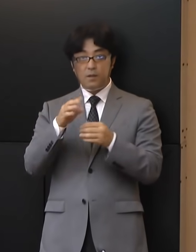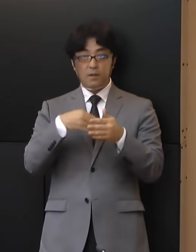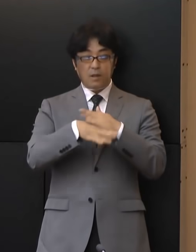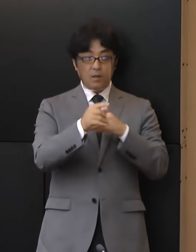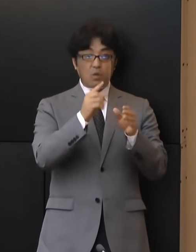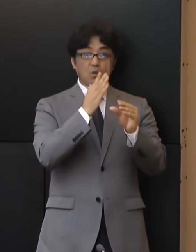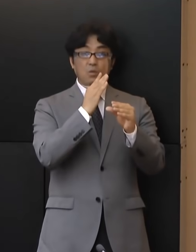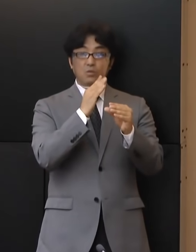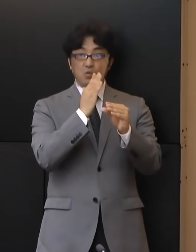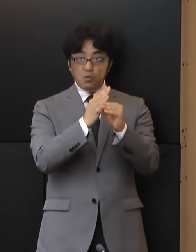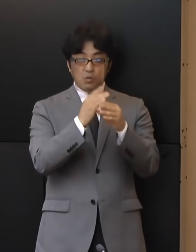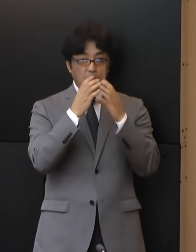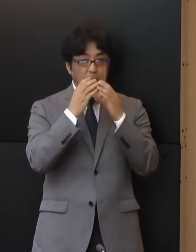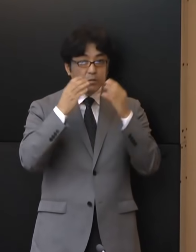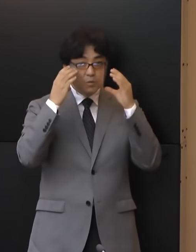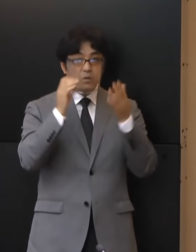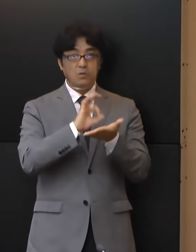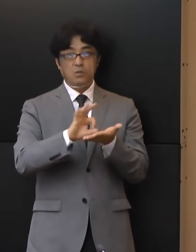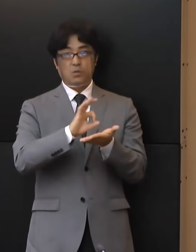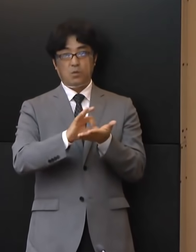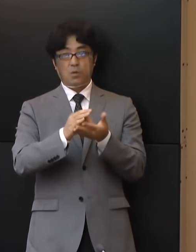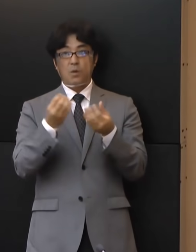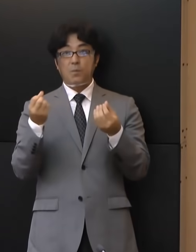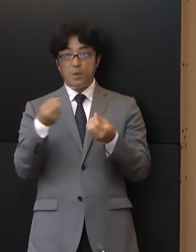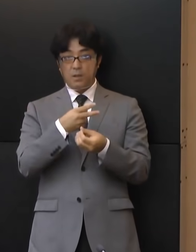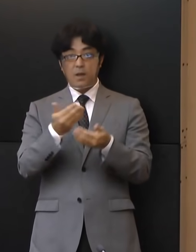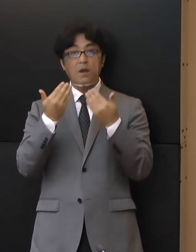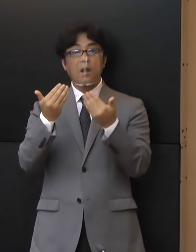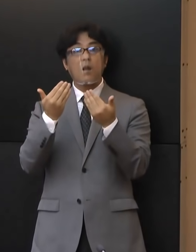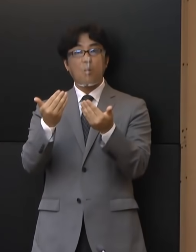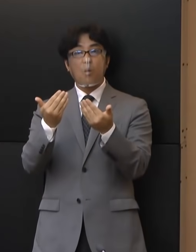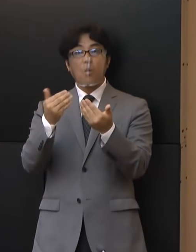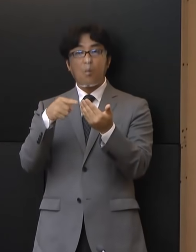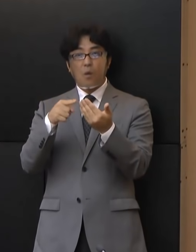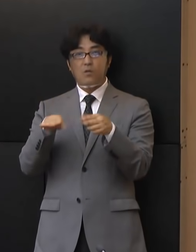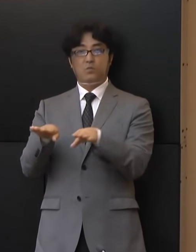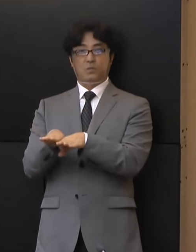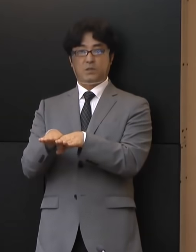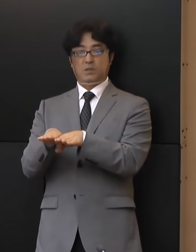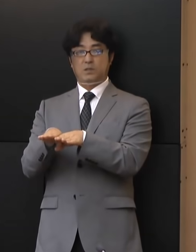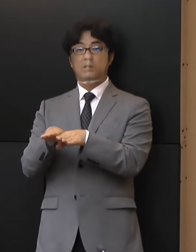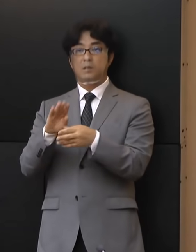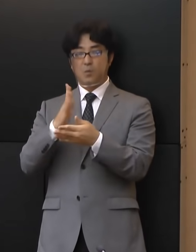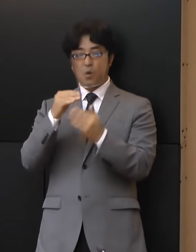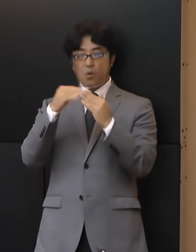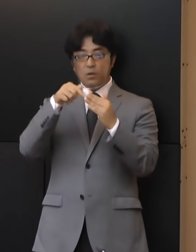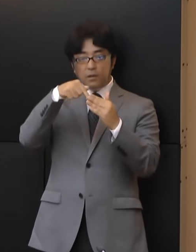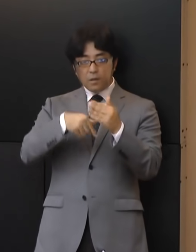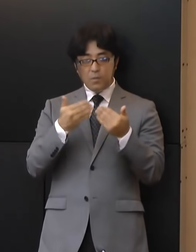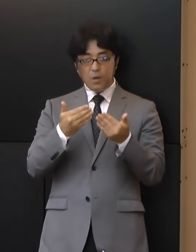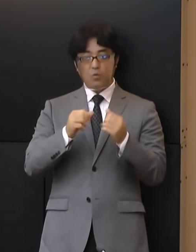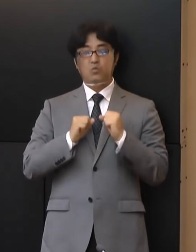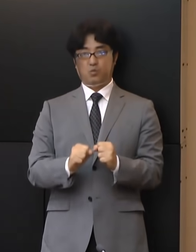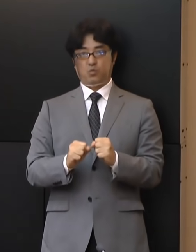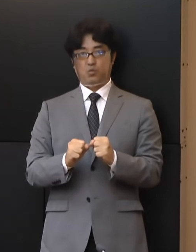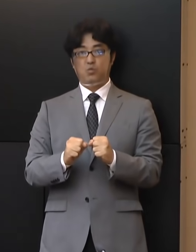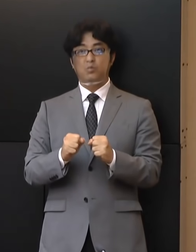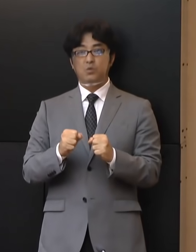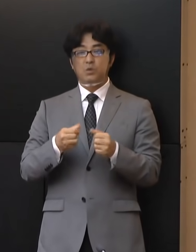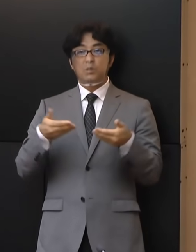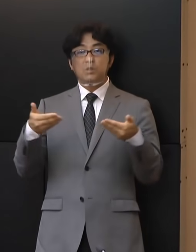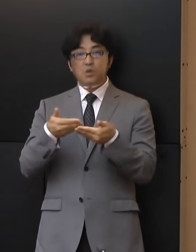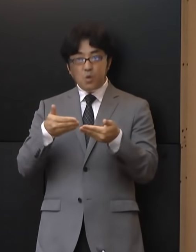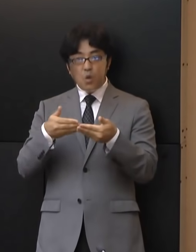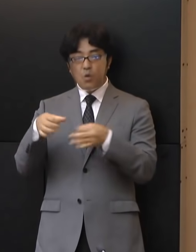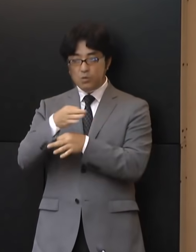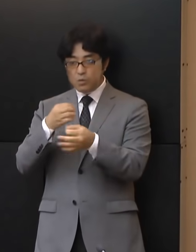を求めます。学校は休校またはオンライン授業となります。で企業活動も商業活動も自粛を